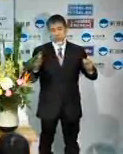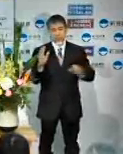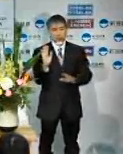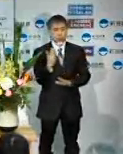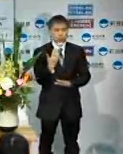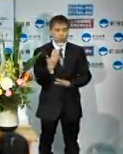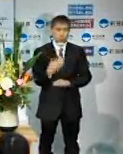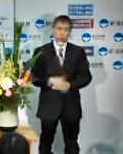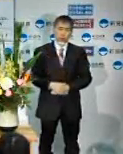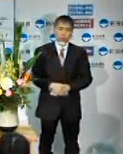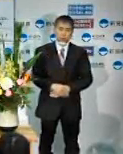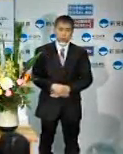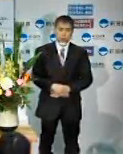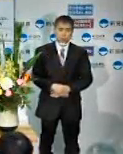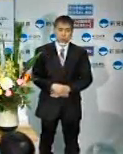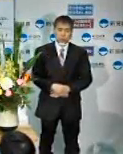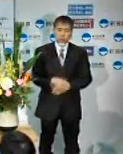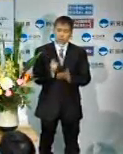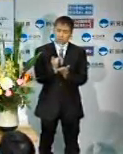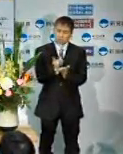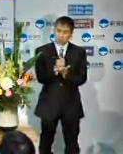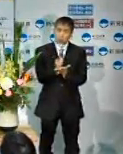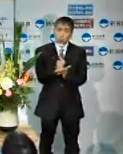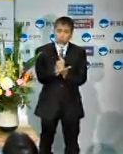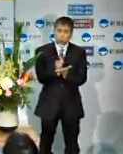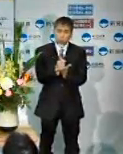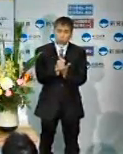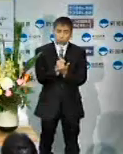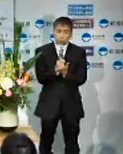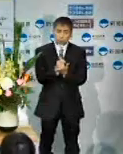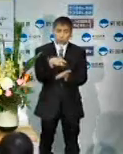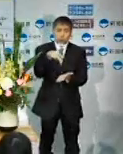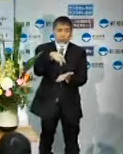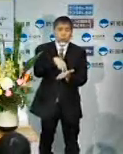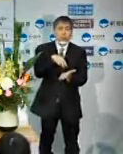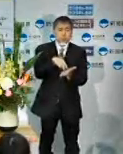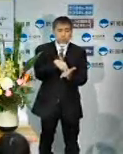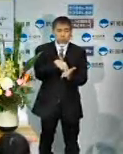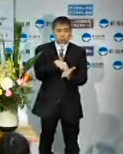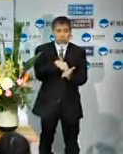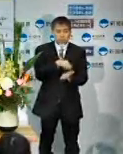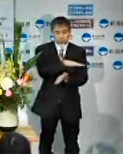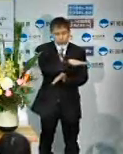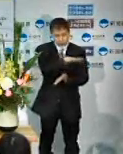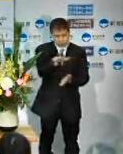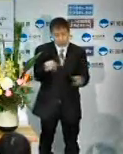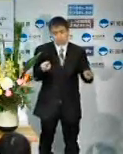、しかし、方向としては揃ってるんじゃないんでしょうかね。